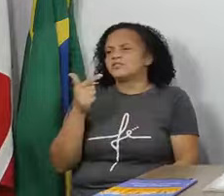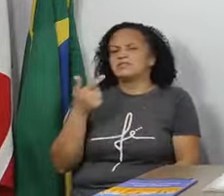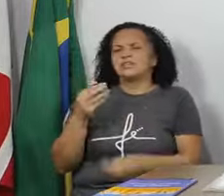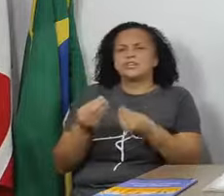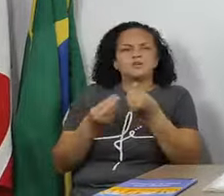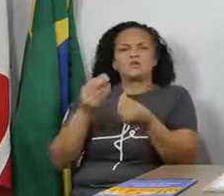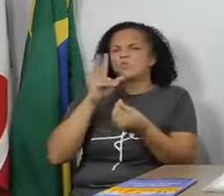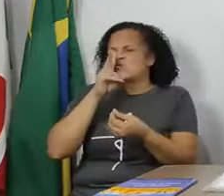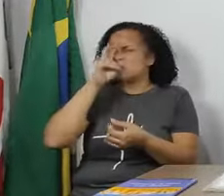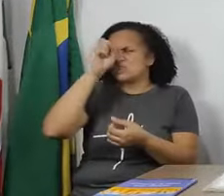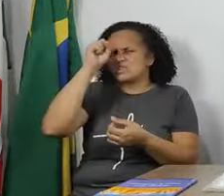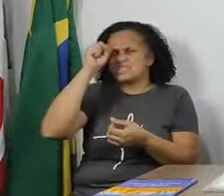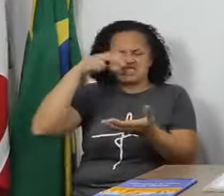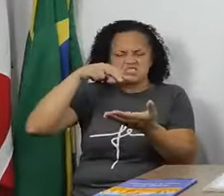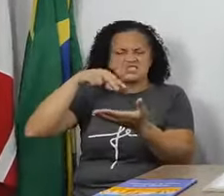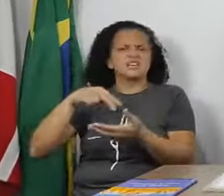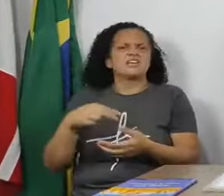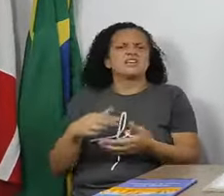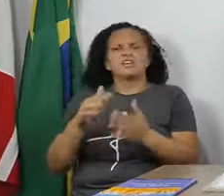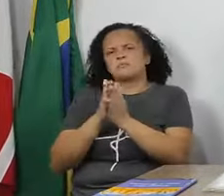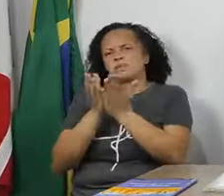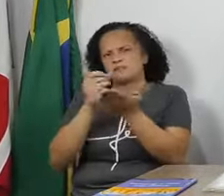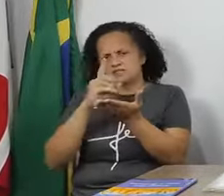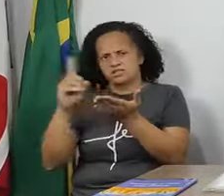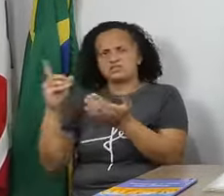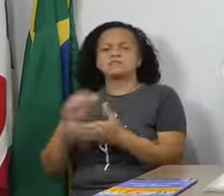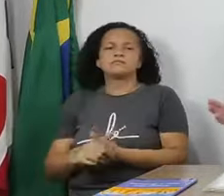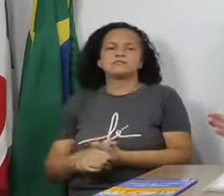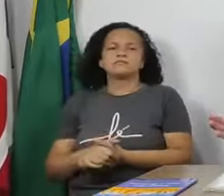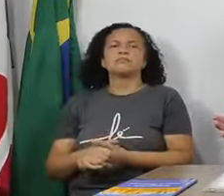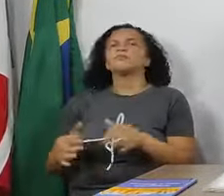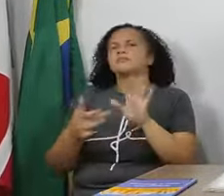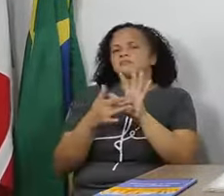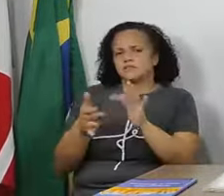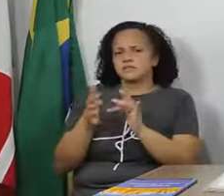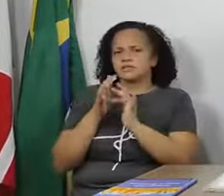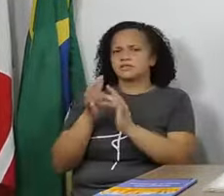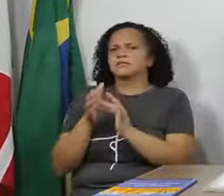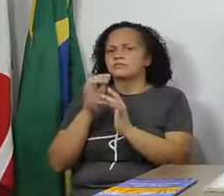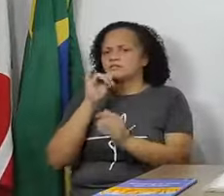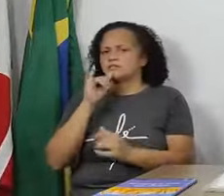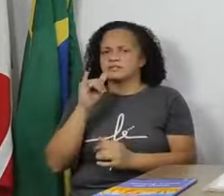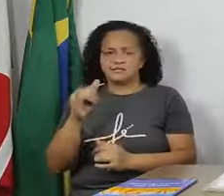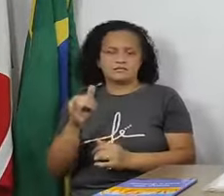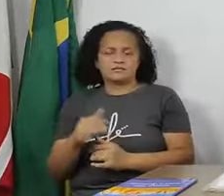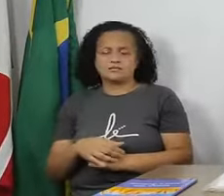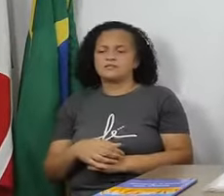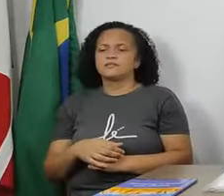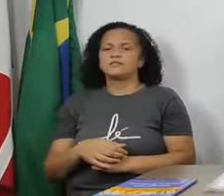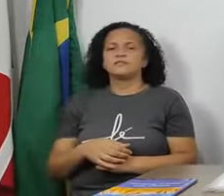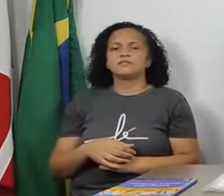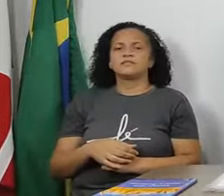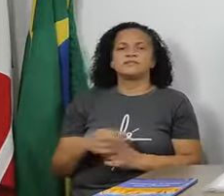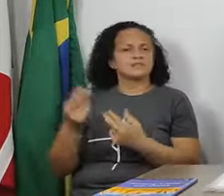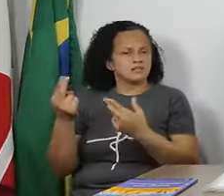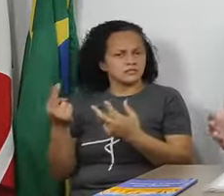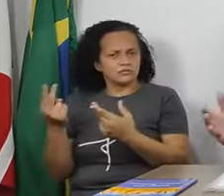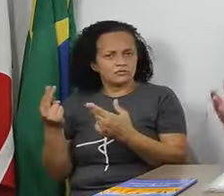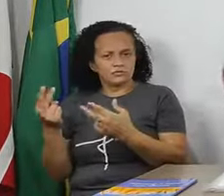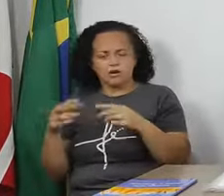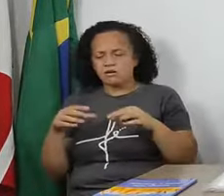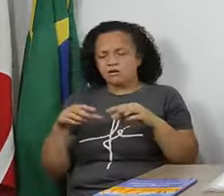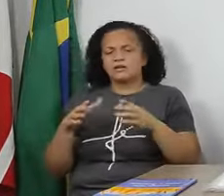palavra. Jesus fala mais ou menos semelhante na parábola do semeador, né, no solo rochoso. O solo rochoso